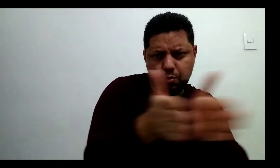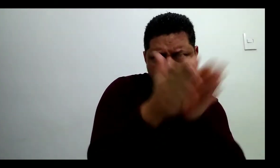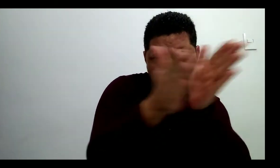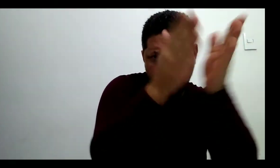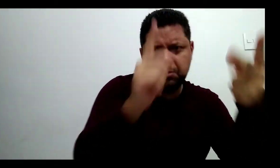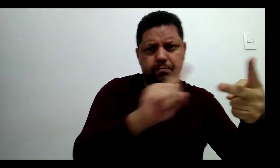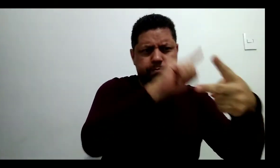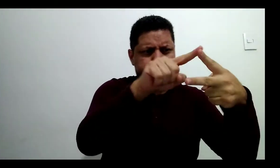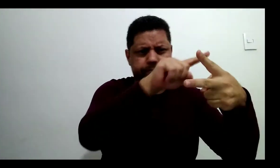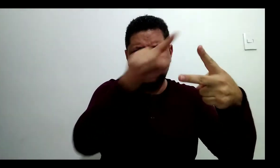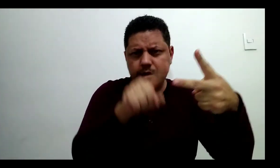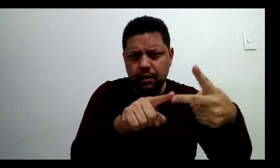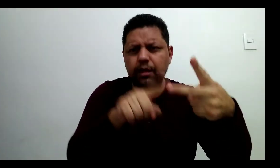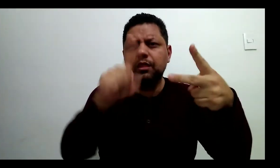e gênero.